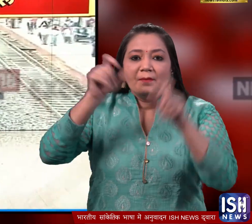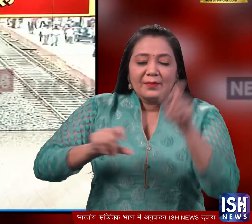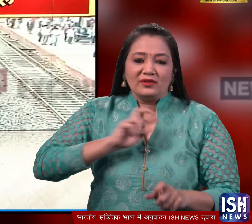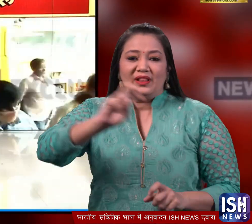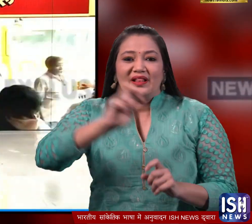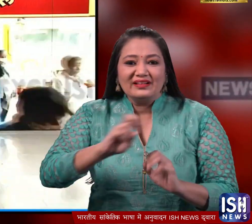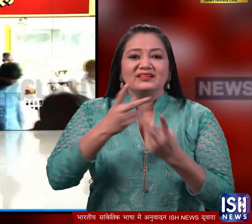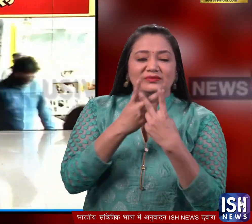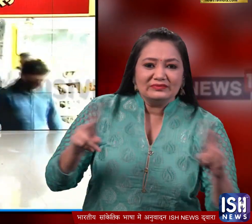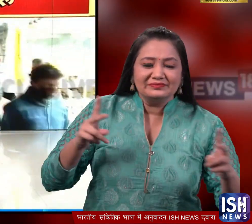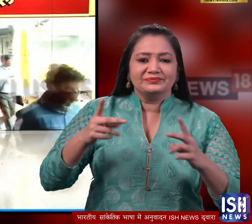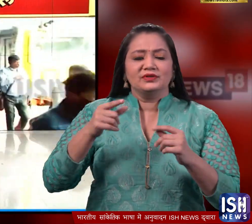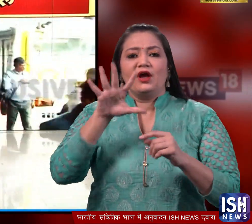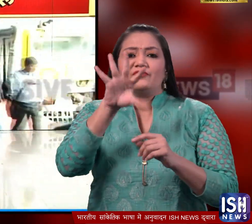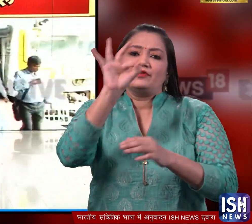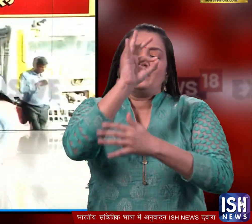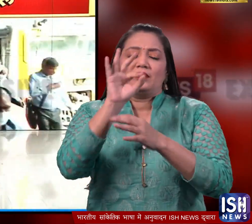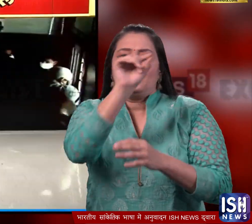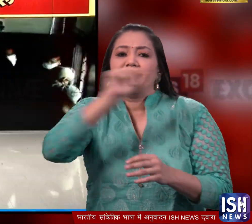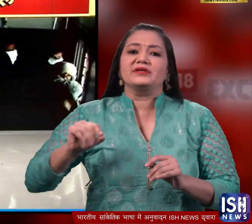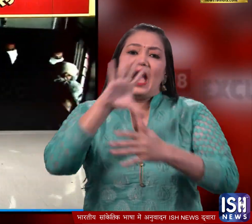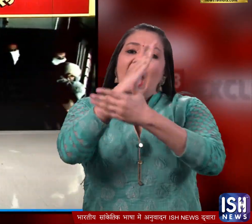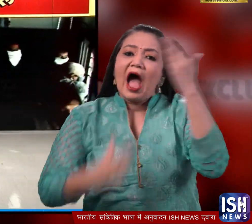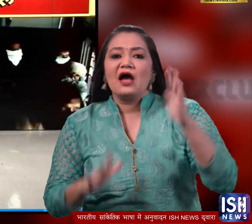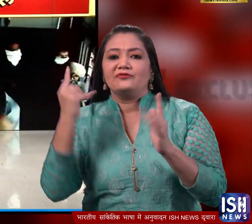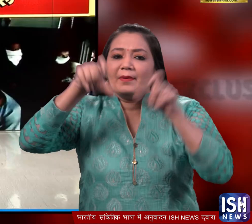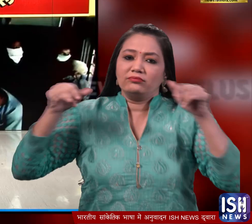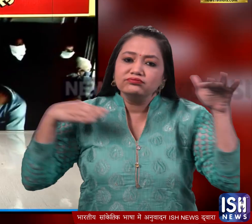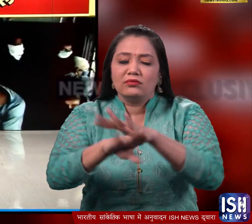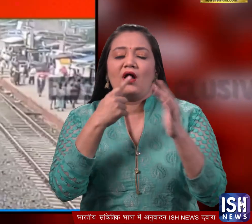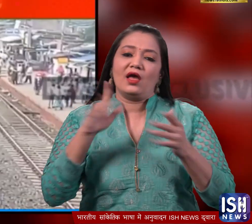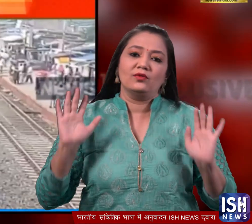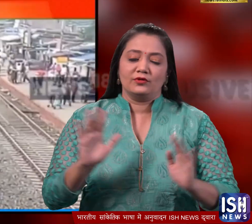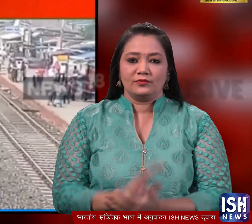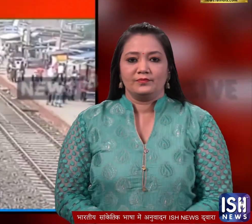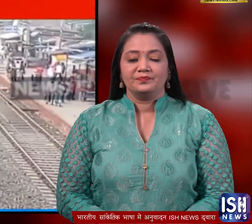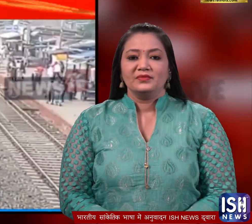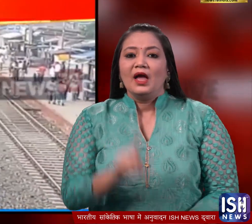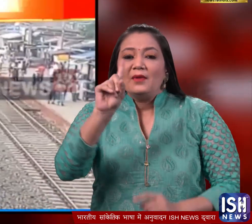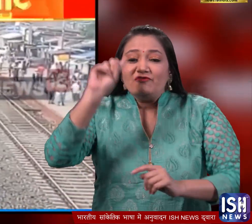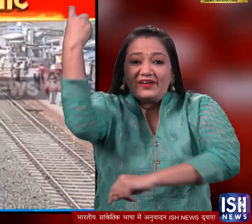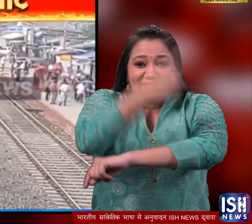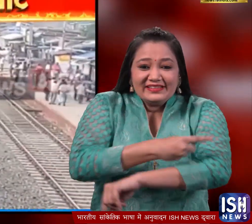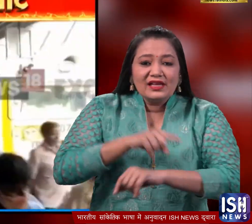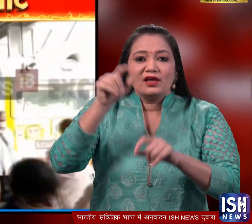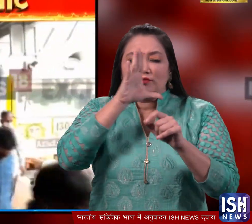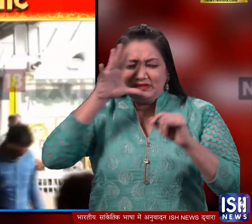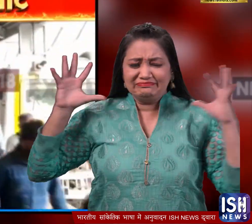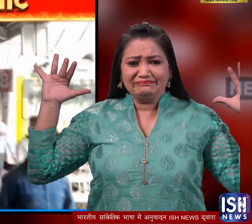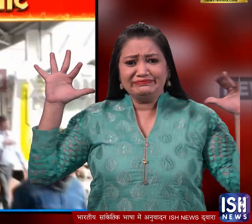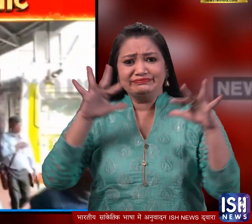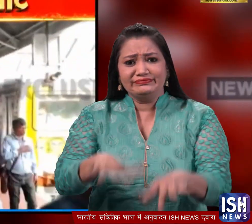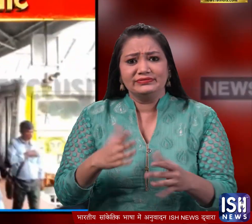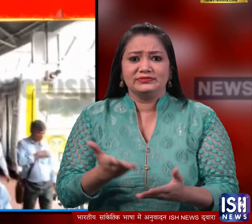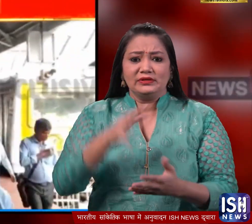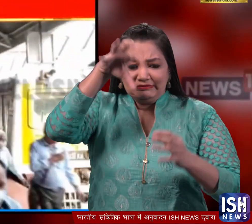लोगों की सुविधा को देखते हुए इन लोकल ट्रेनों को 50% की क्षमता के साथ चालू किया गया। लेकिन पहले ही दिन से स्टेशनों पर